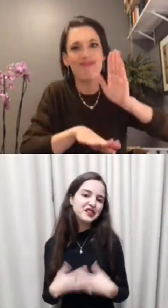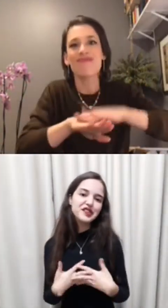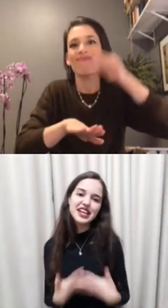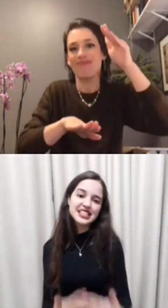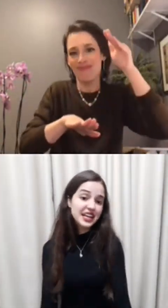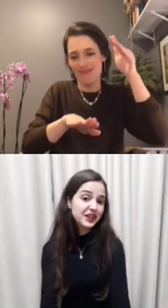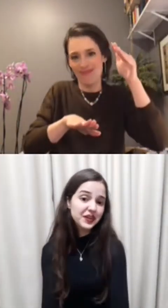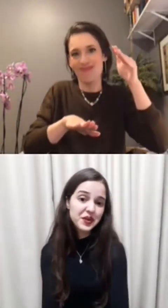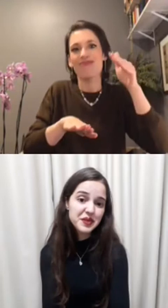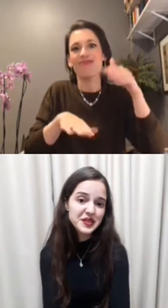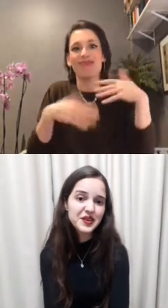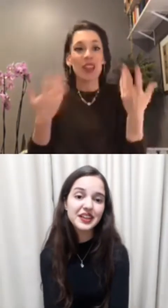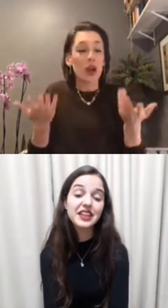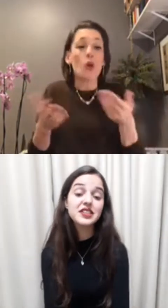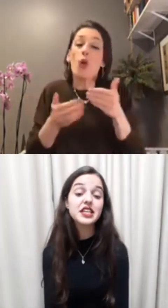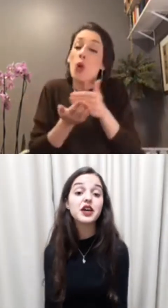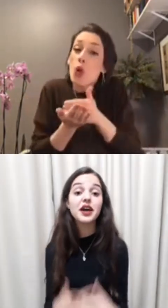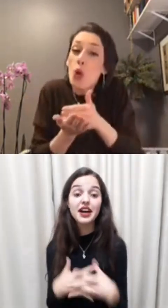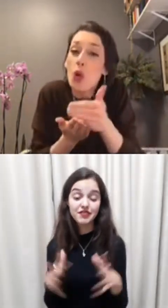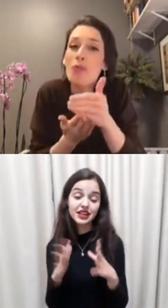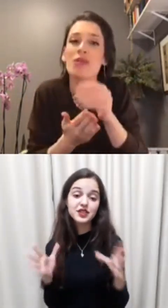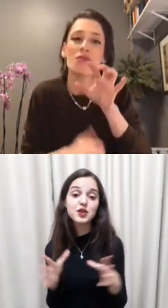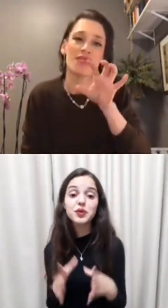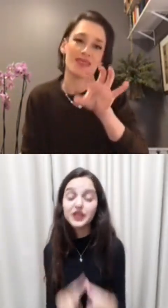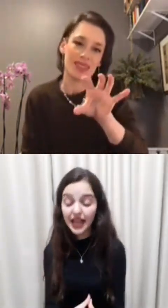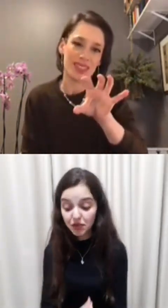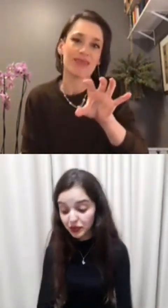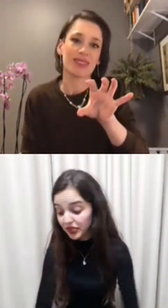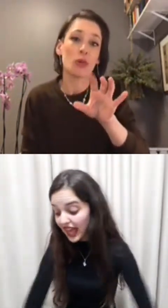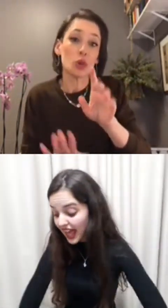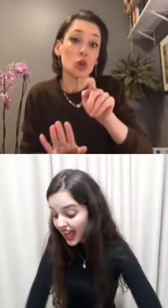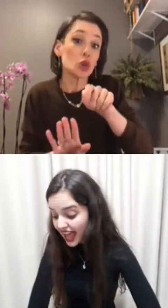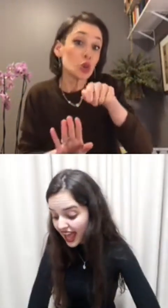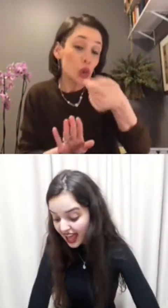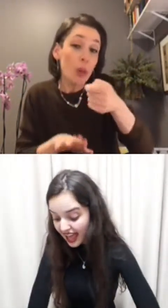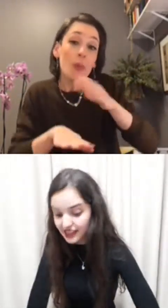Então, foi assim que tudo começou. Então, assim, falando sobre o tempo,